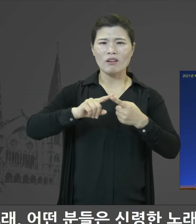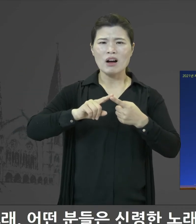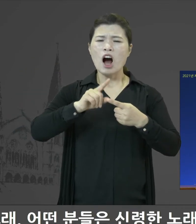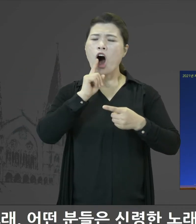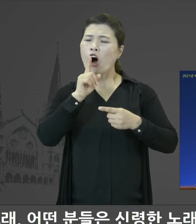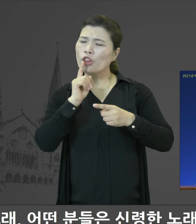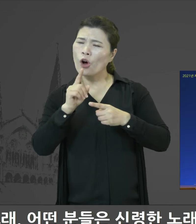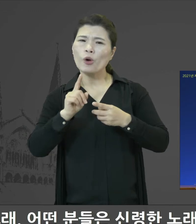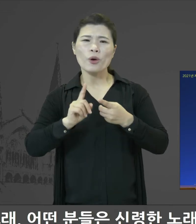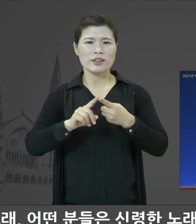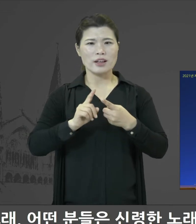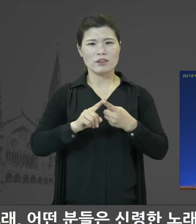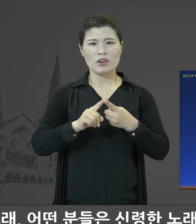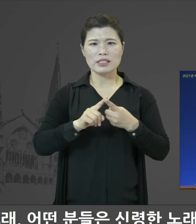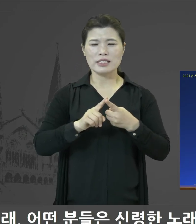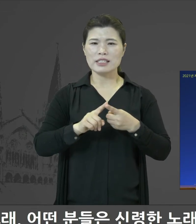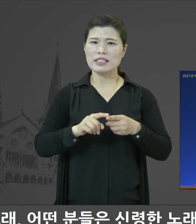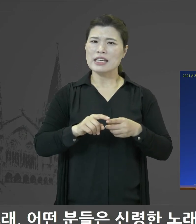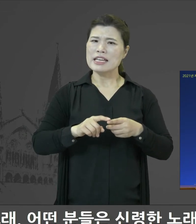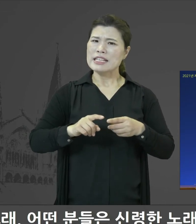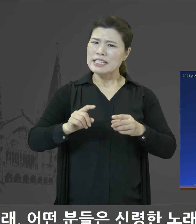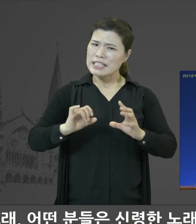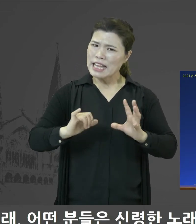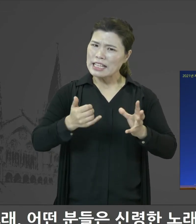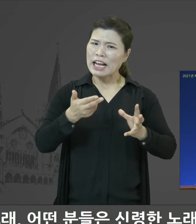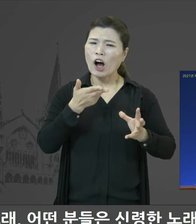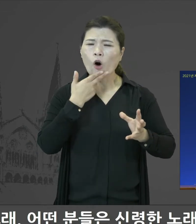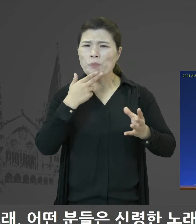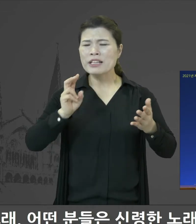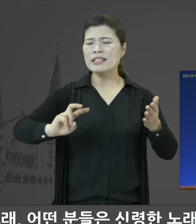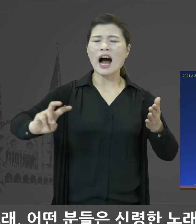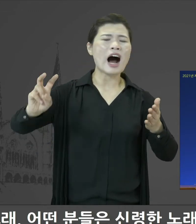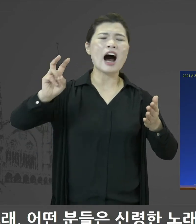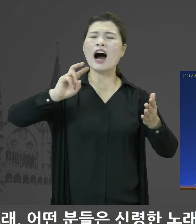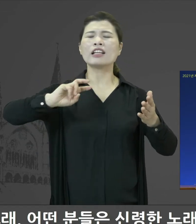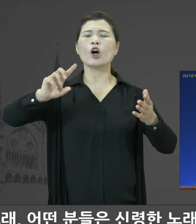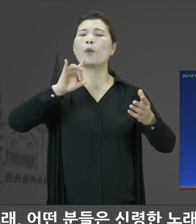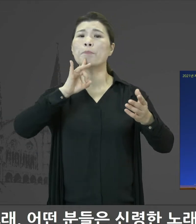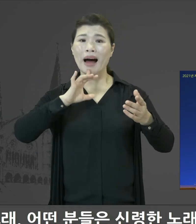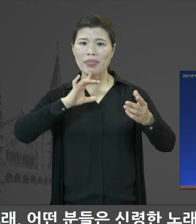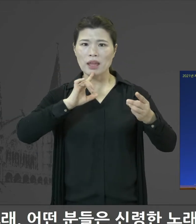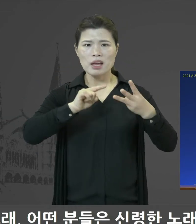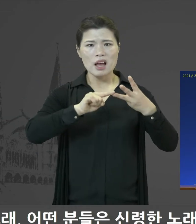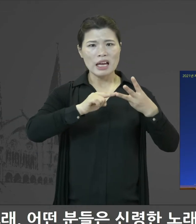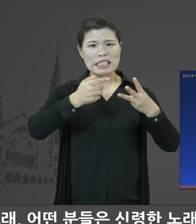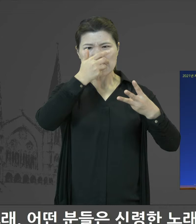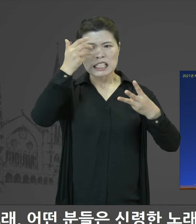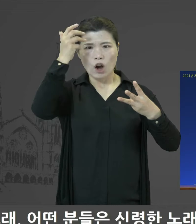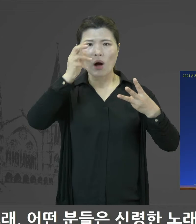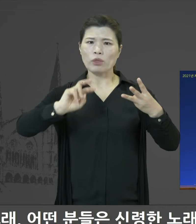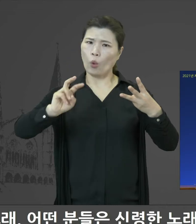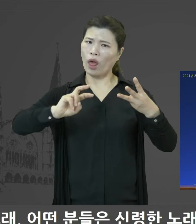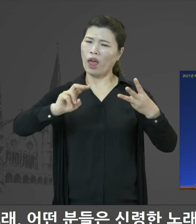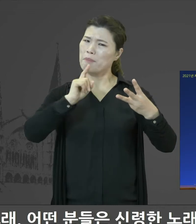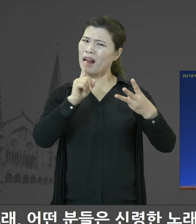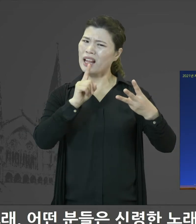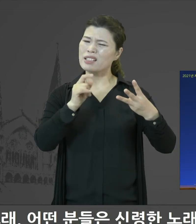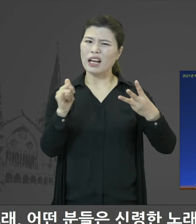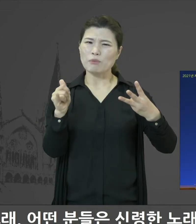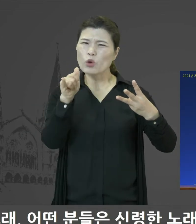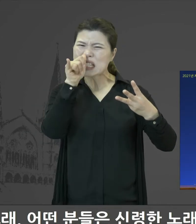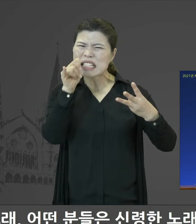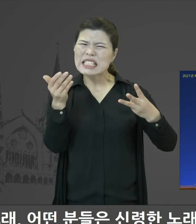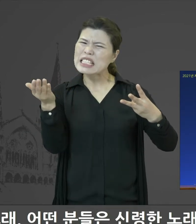언어로, 그리고 이 세상에 있지 않은 곡조로 사용해서 노래하는 것을 신령한 노래다 이렇게 설명하시는 분들도